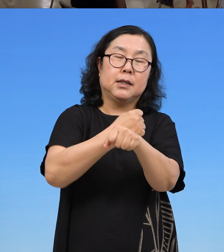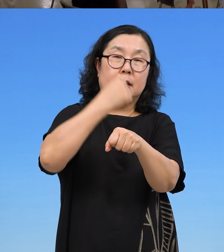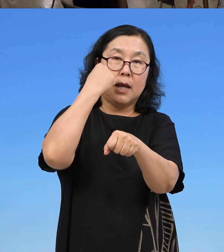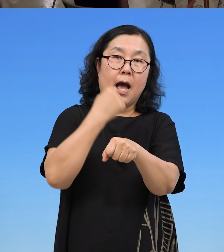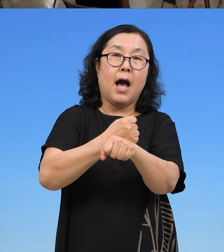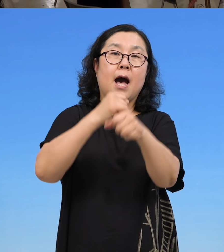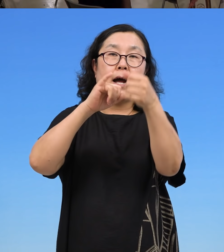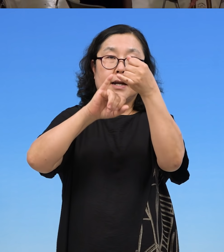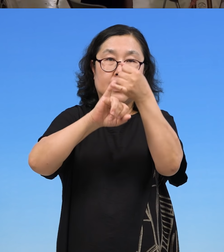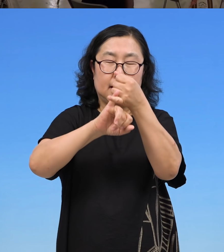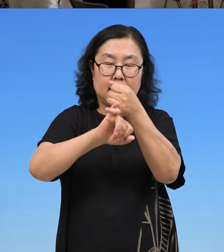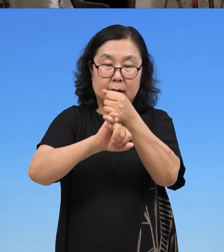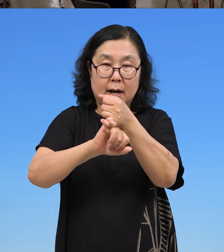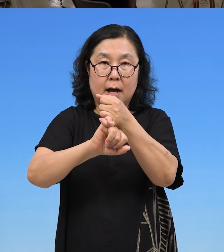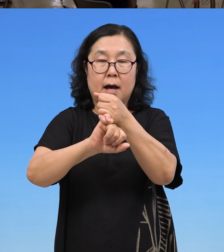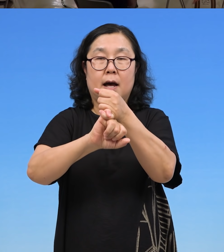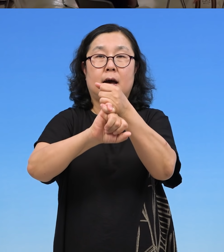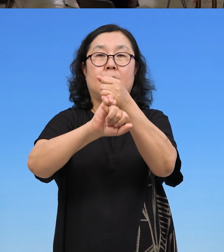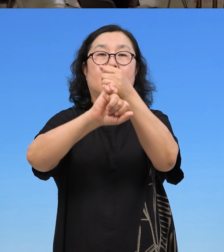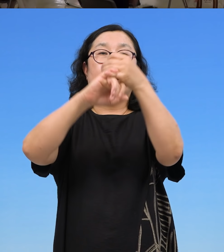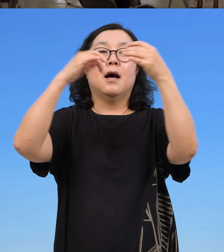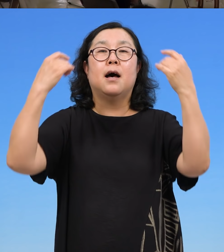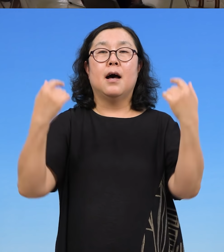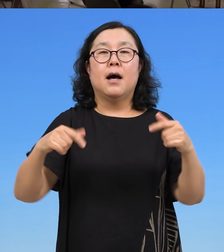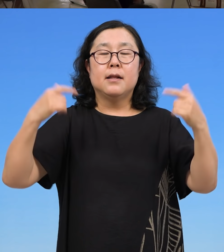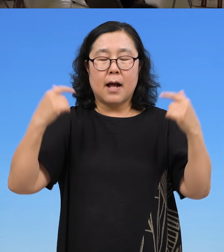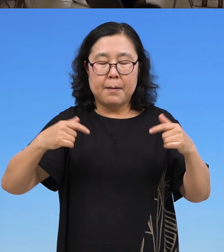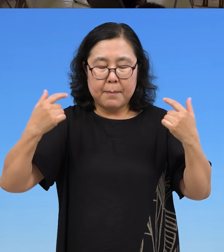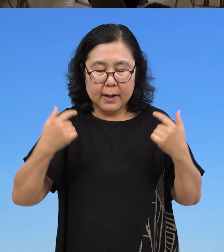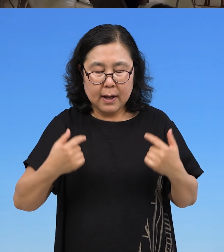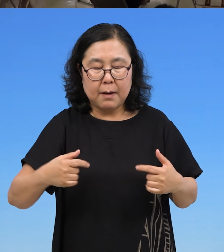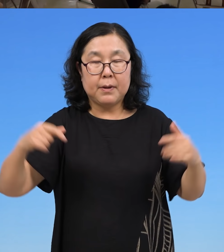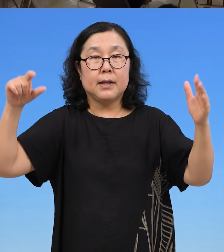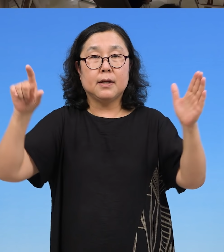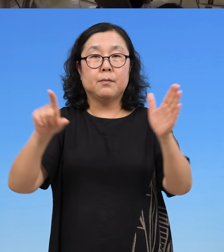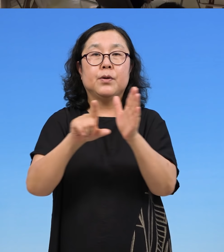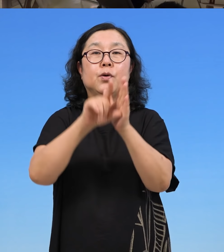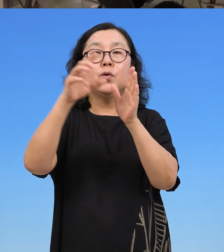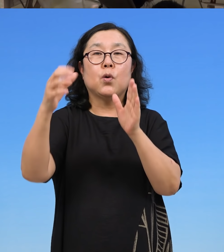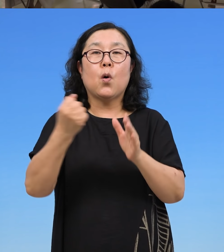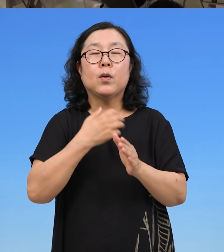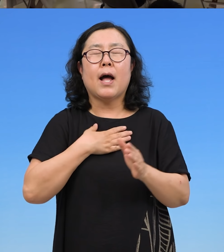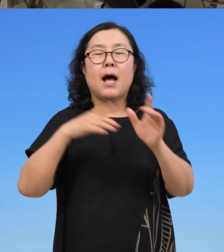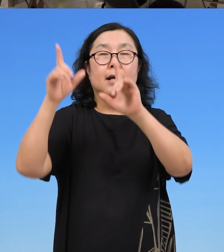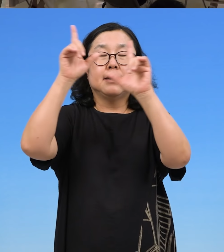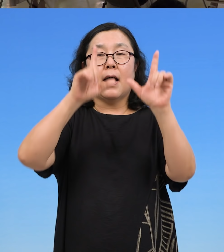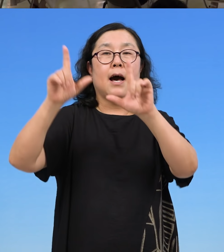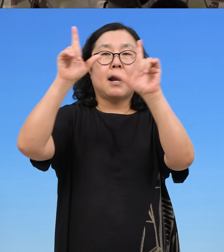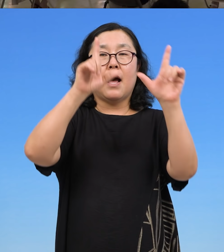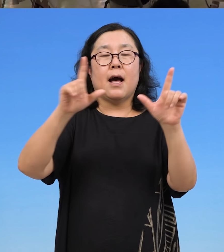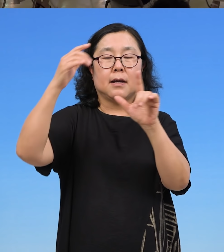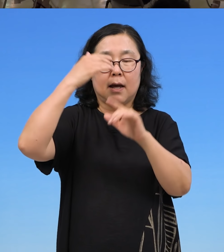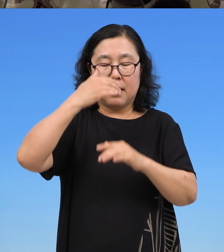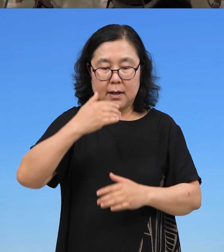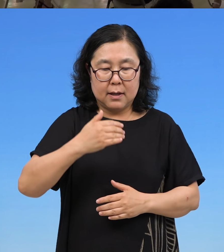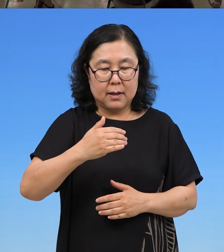승리하리라 날마다 믿음으로 나 살아자니